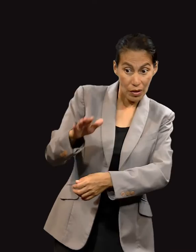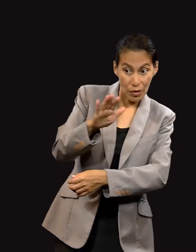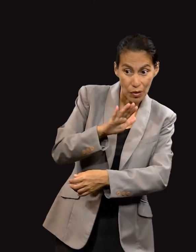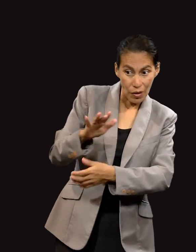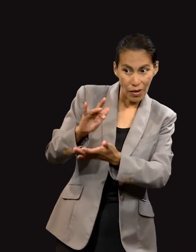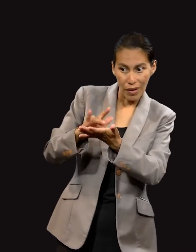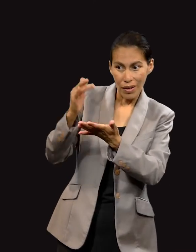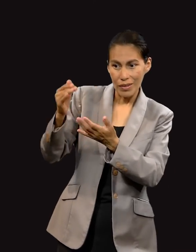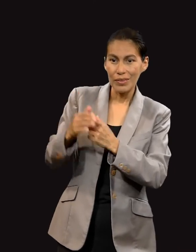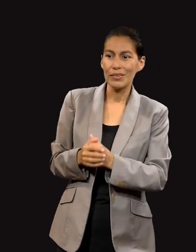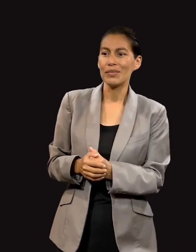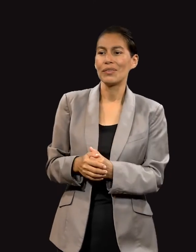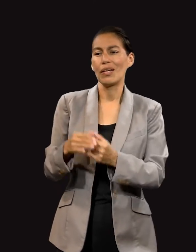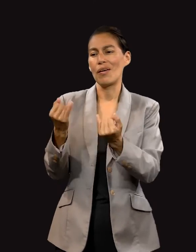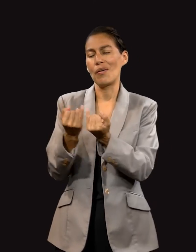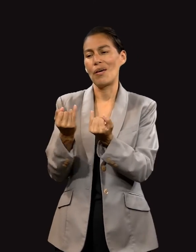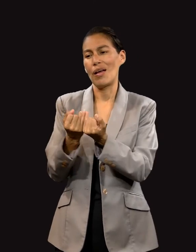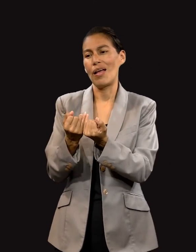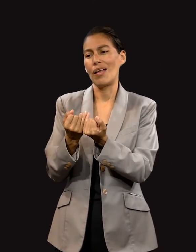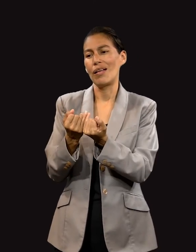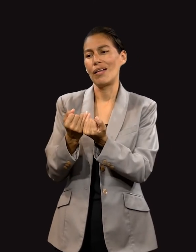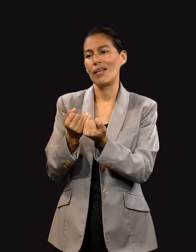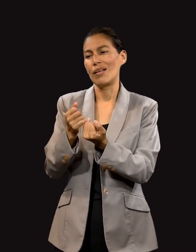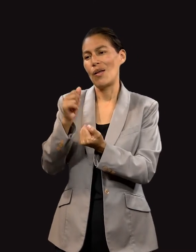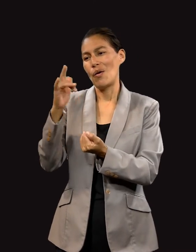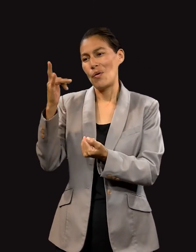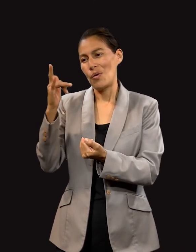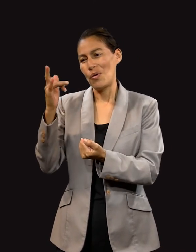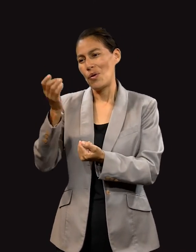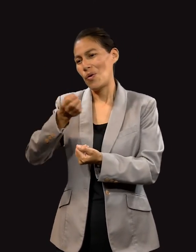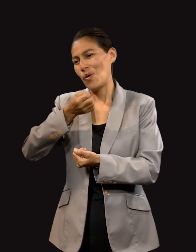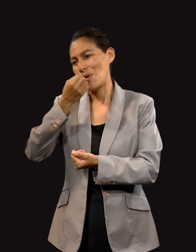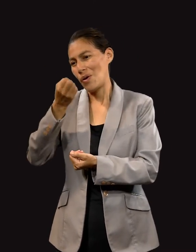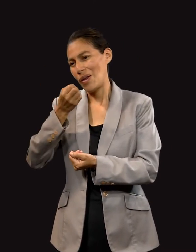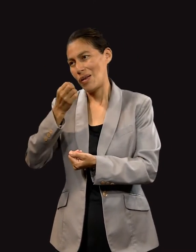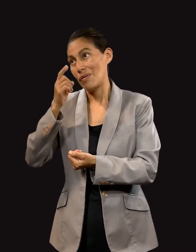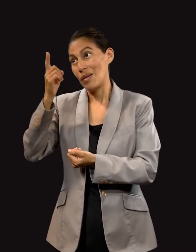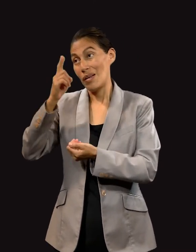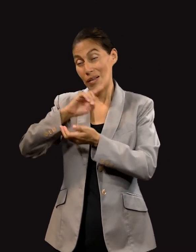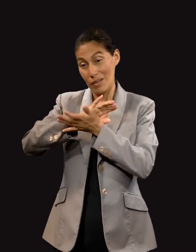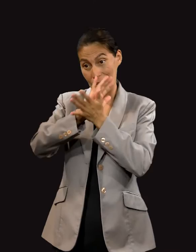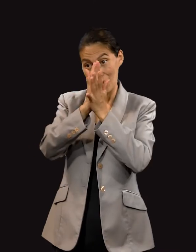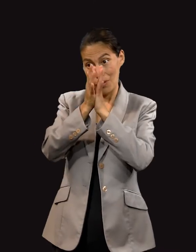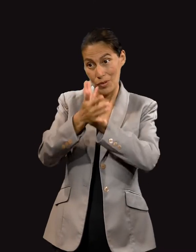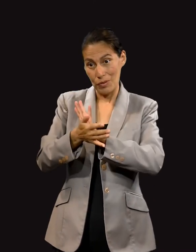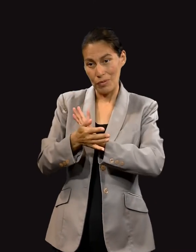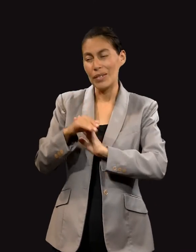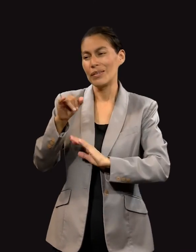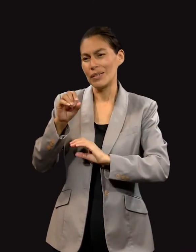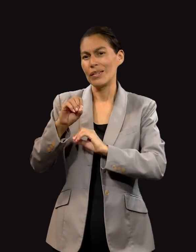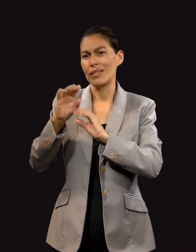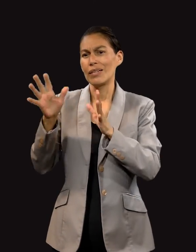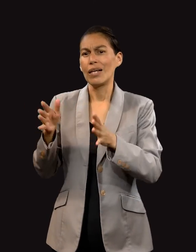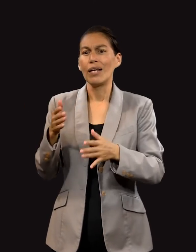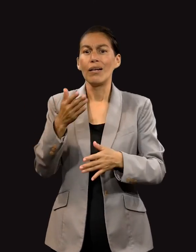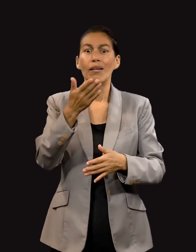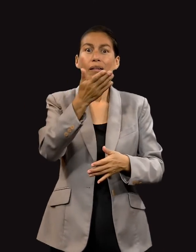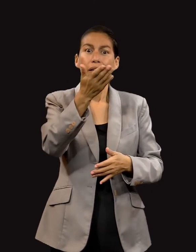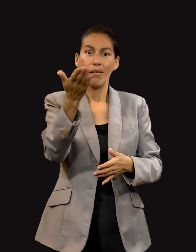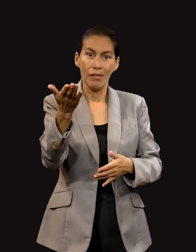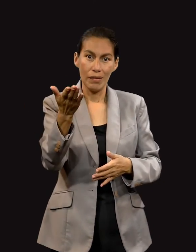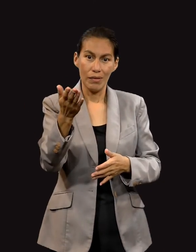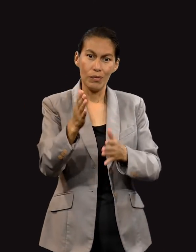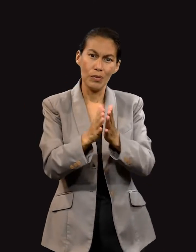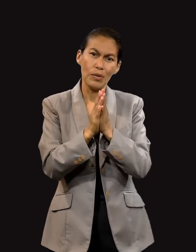gratitud de toda mi familia. Y vamos a estar orando también por la conversión de su alma, que es el milagro